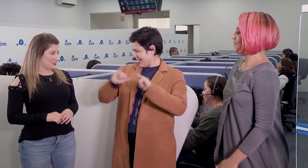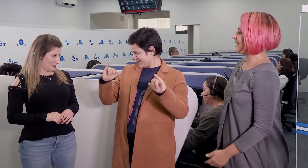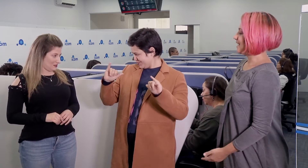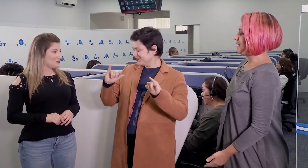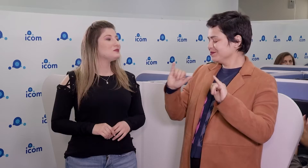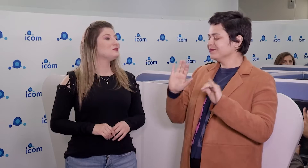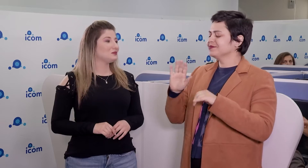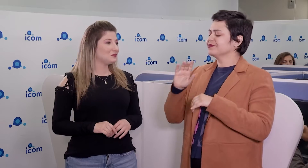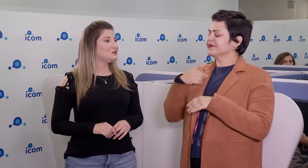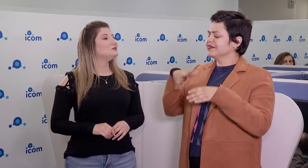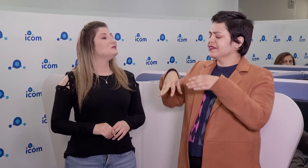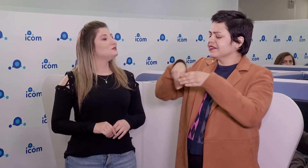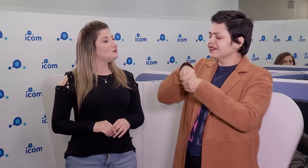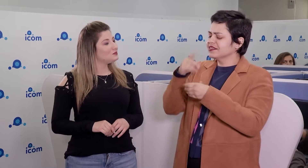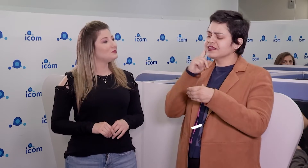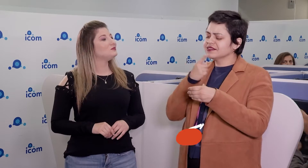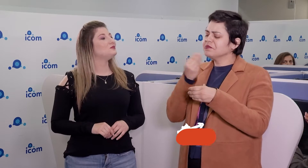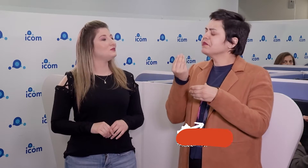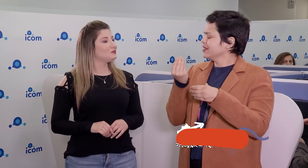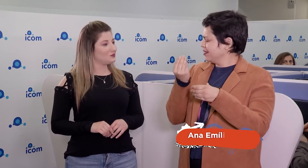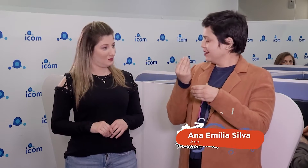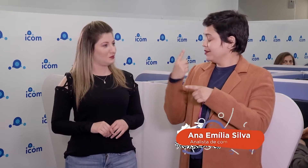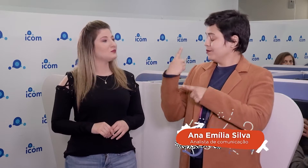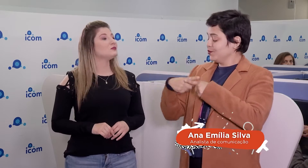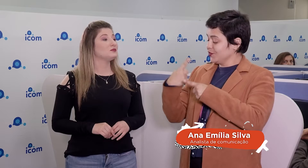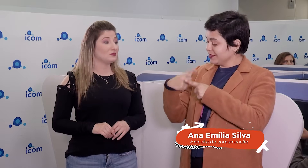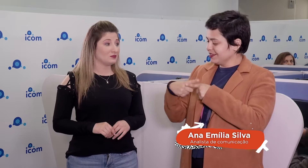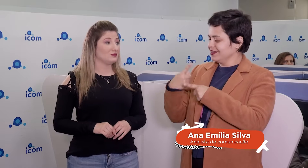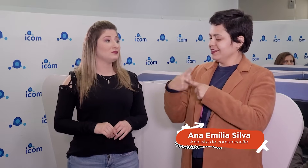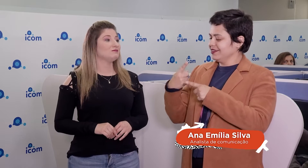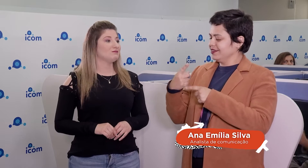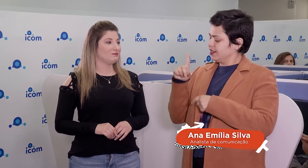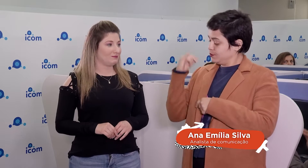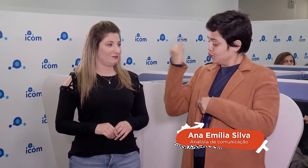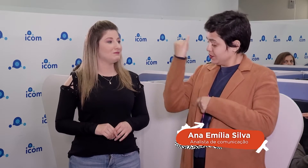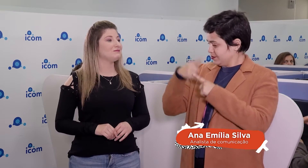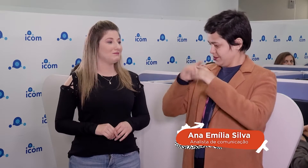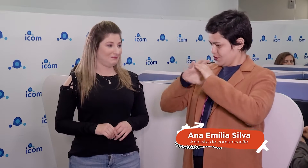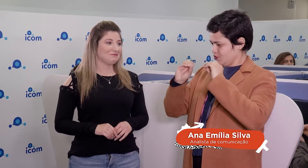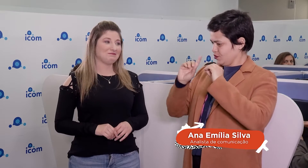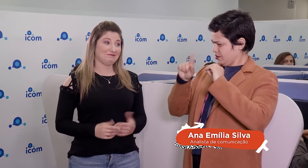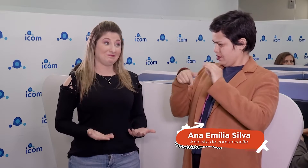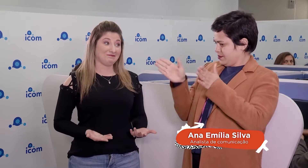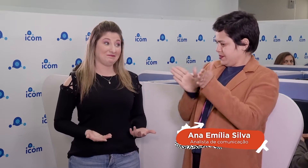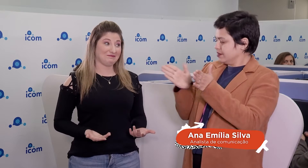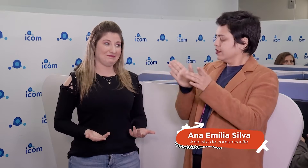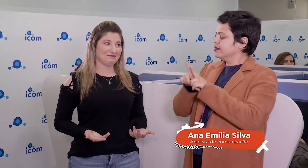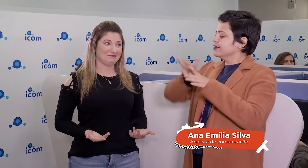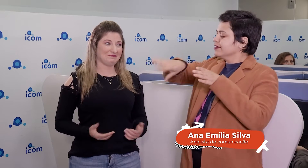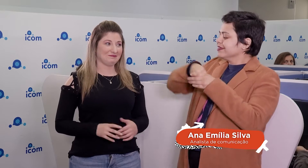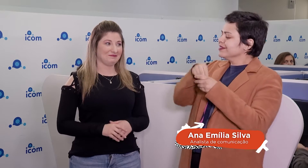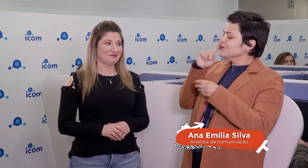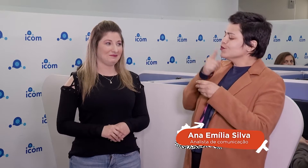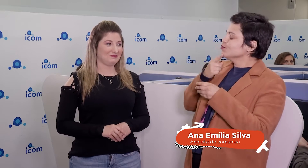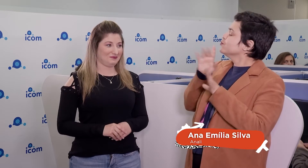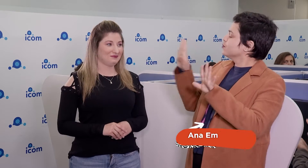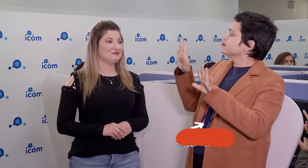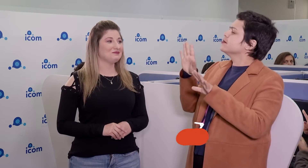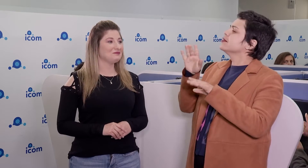a Ana Emília trabalha principalmente na área de marketing, mas por que surda, né? Por que um surdo vai trabalhar aqui? Ela pensa que é muito importante ter um